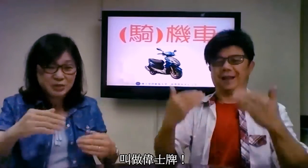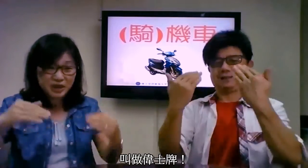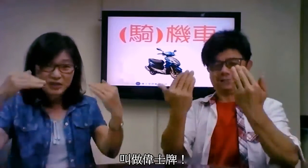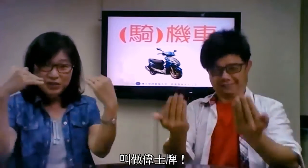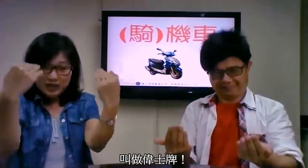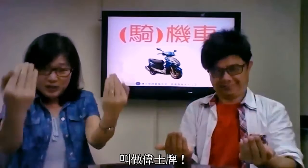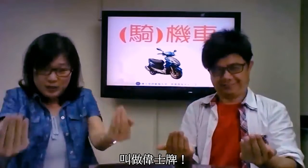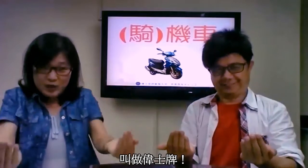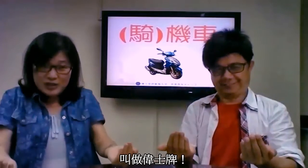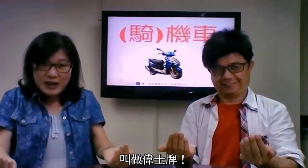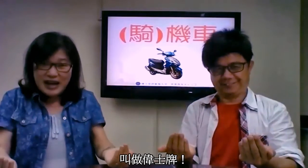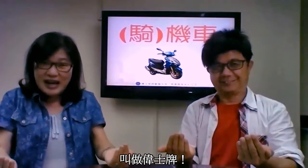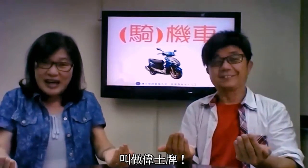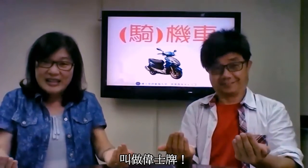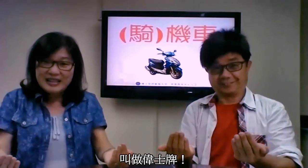做尾翼牌，